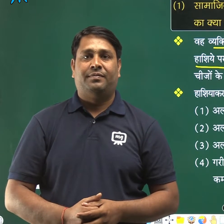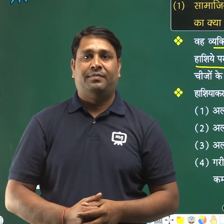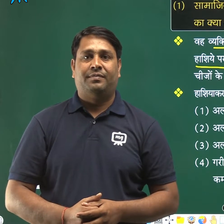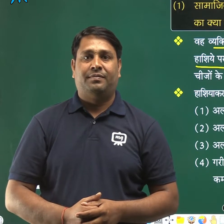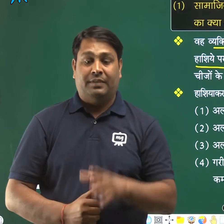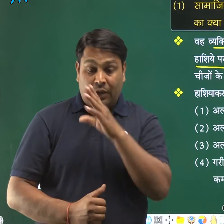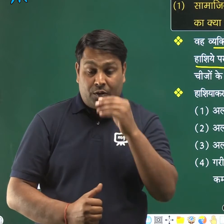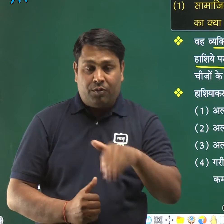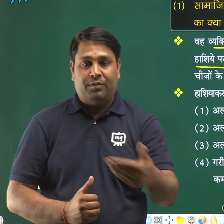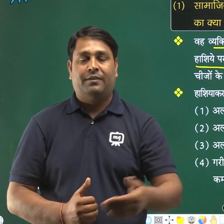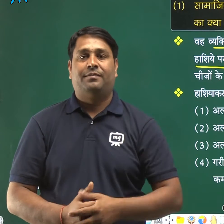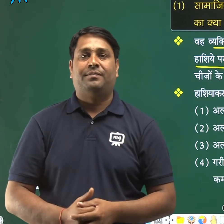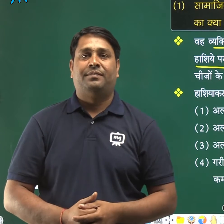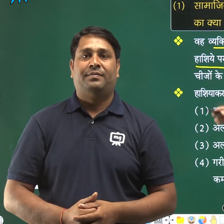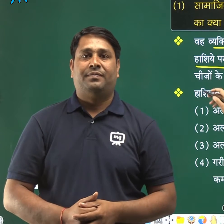और वह